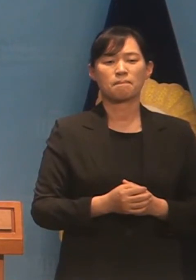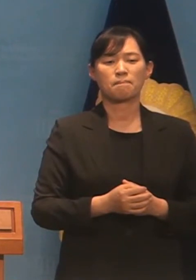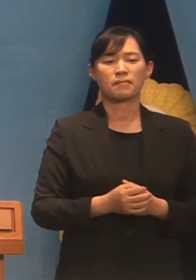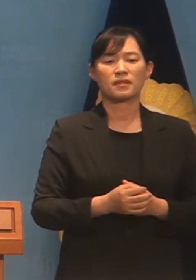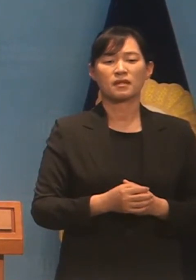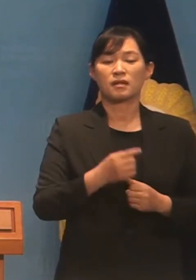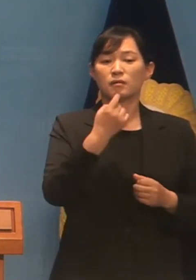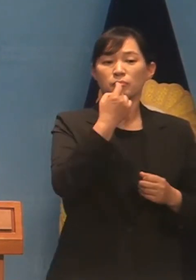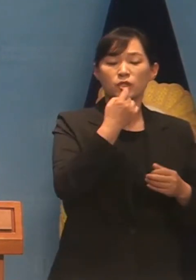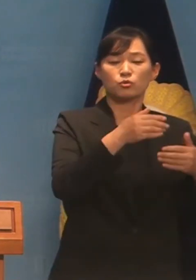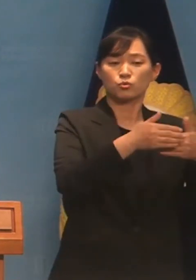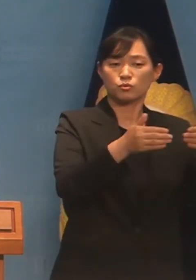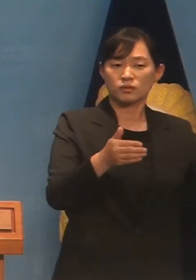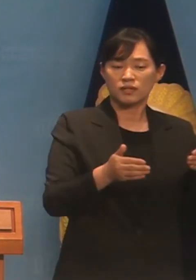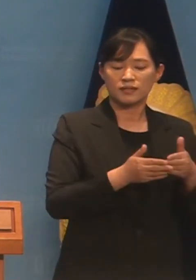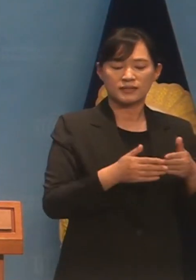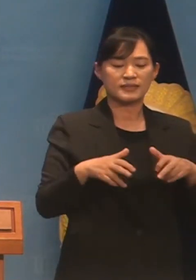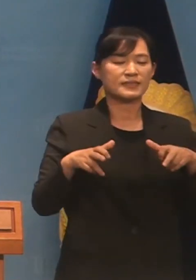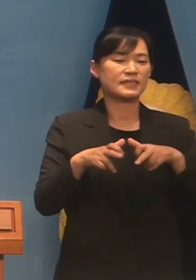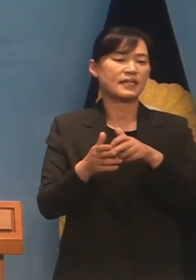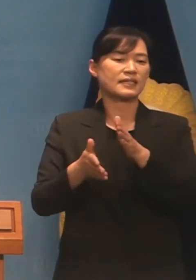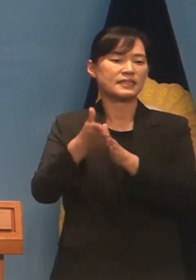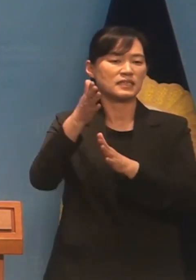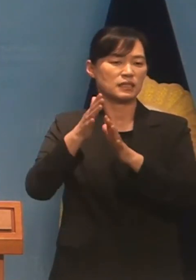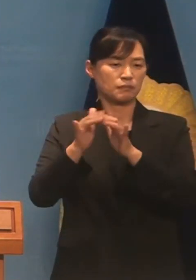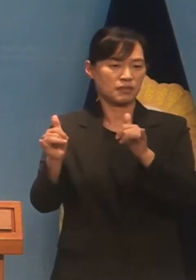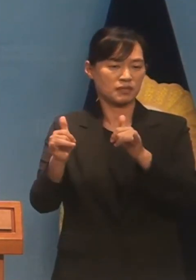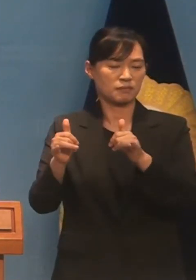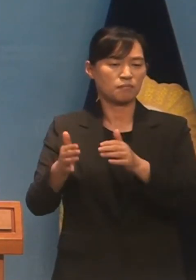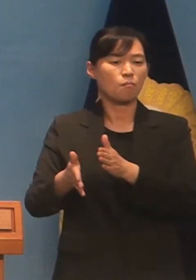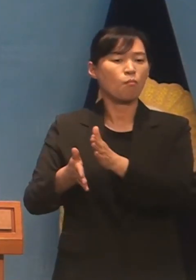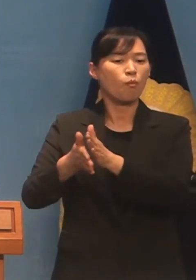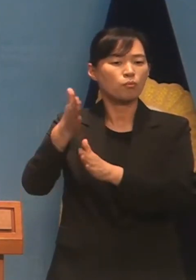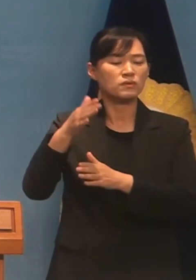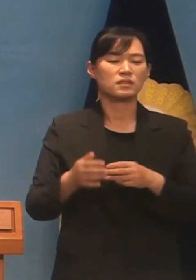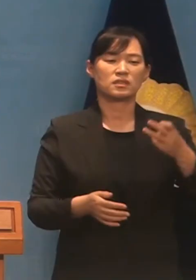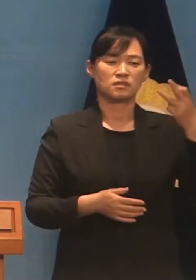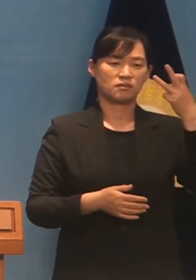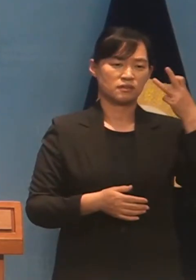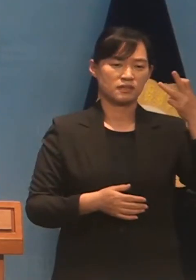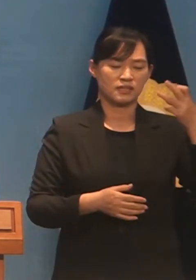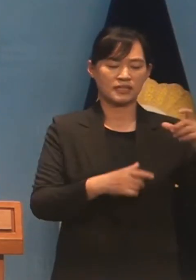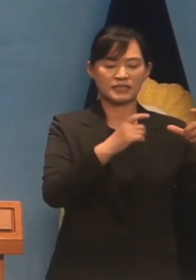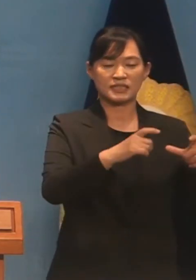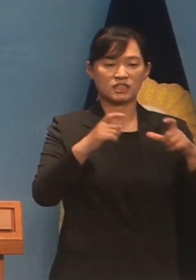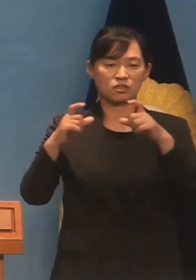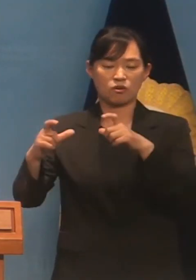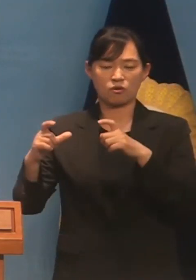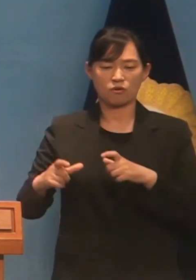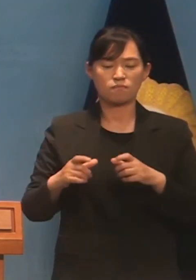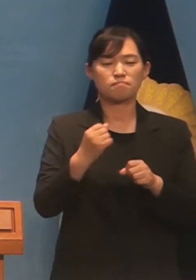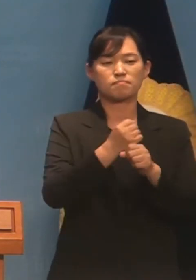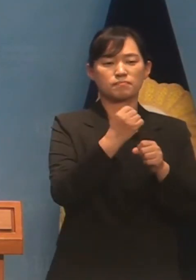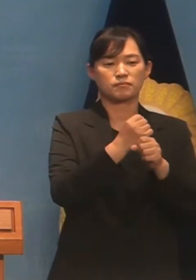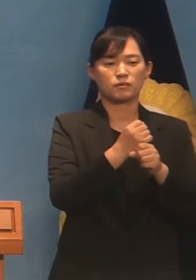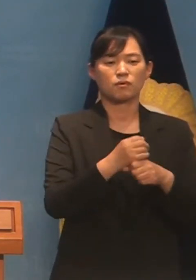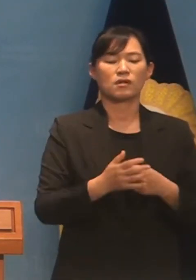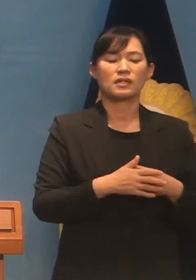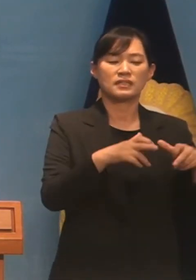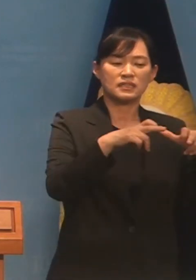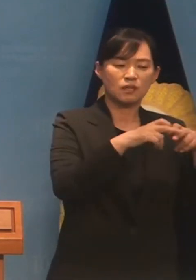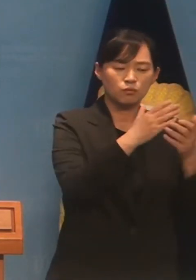이에 더불어민주당 장애인 시민선대본부는 13개의 지역본부를 두고 장애